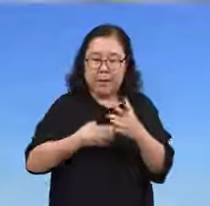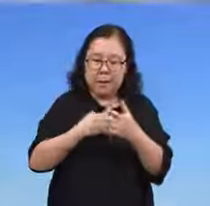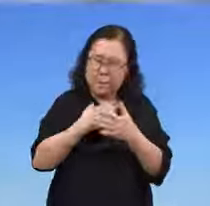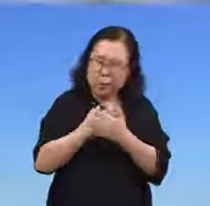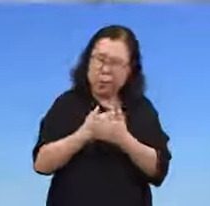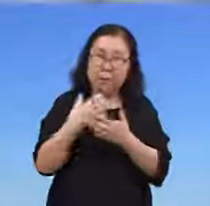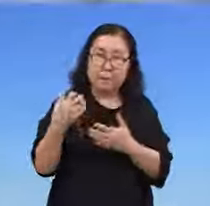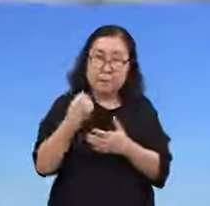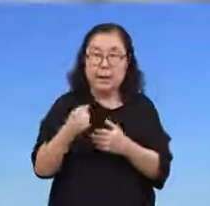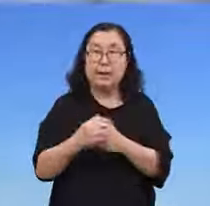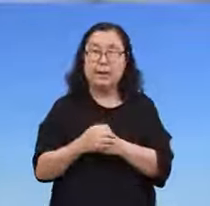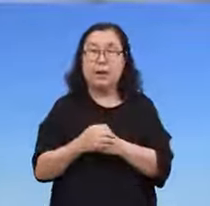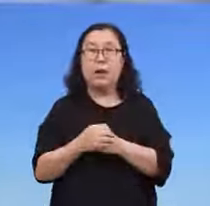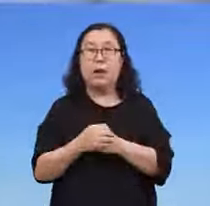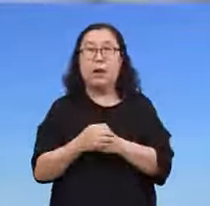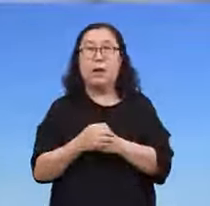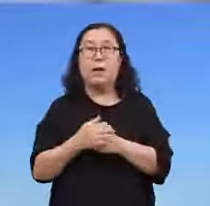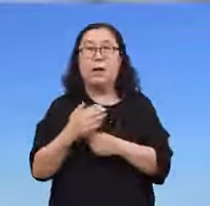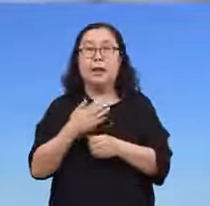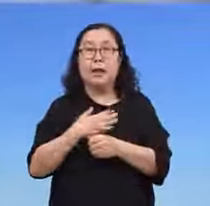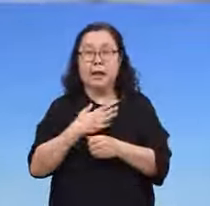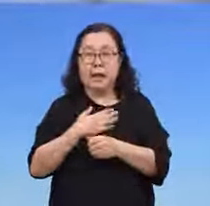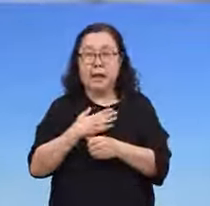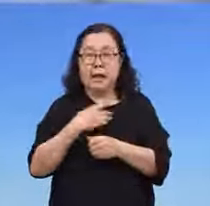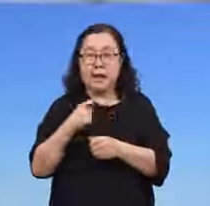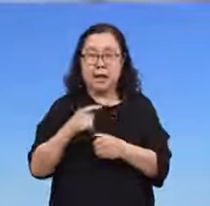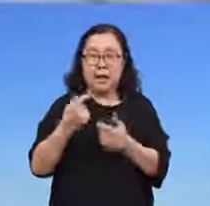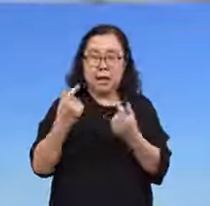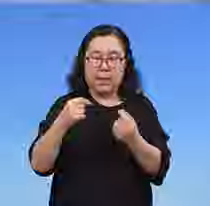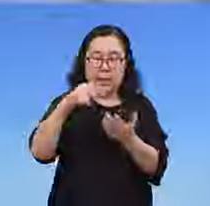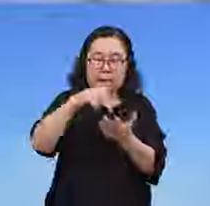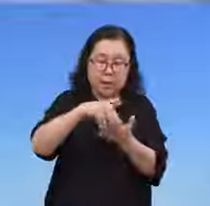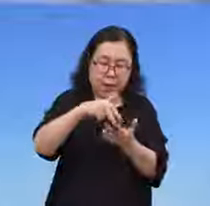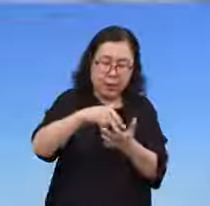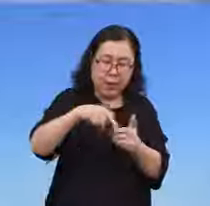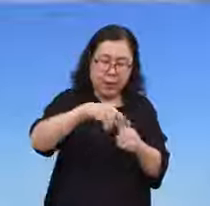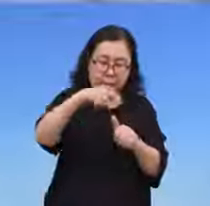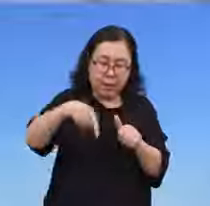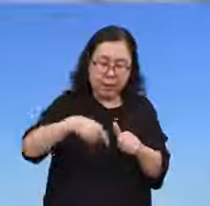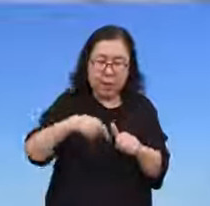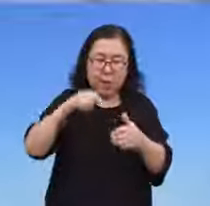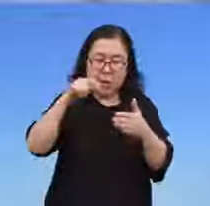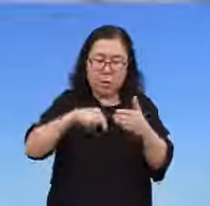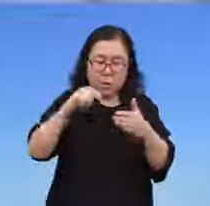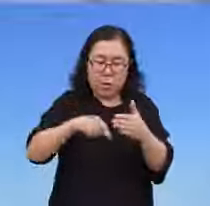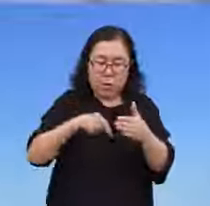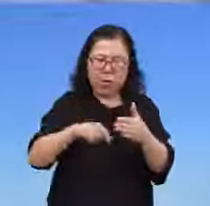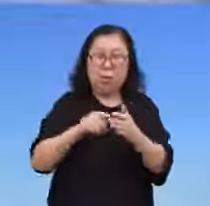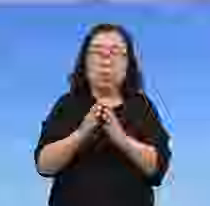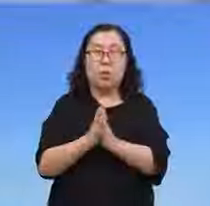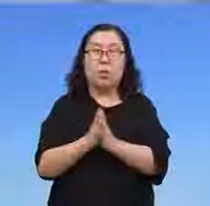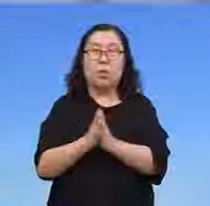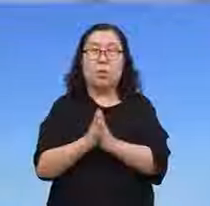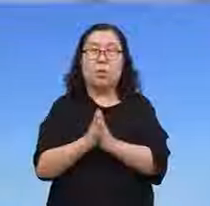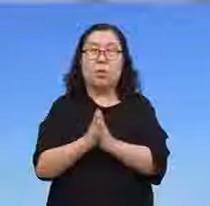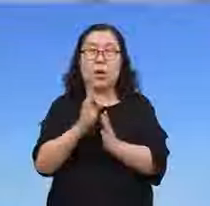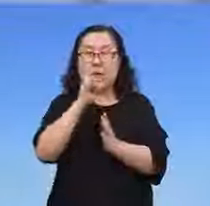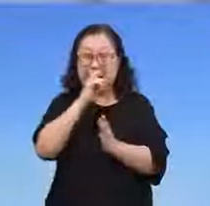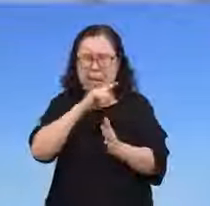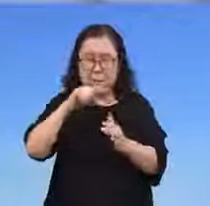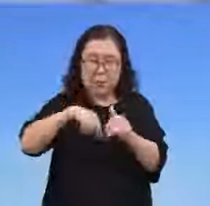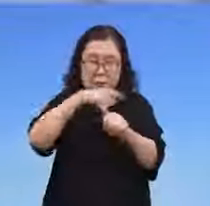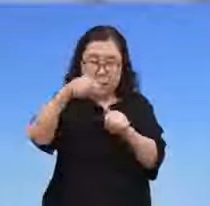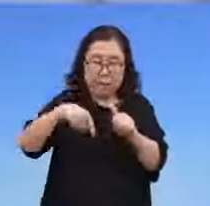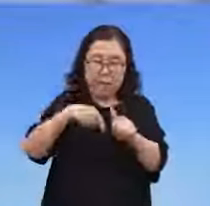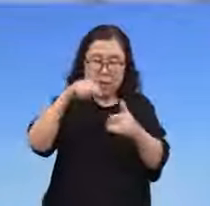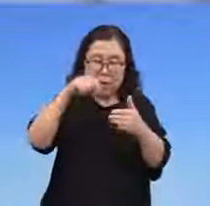그 20절 표현으로 말하면 이런 형편에서라도, 여건이 안 되는 이런 상황에서라도